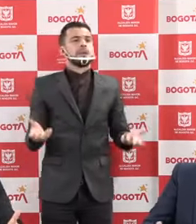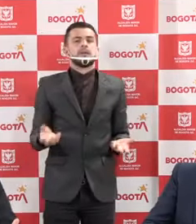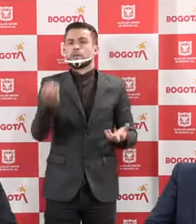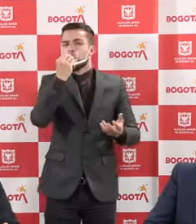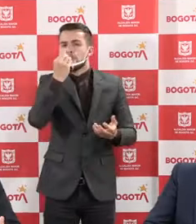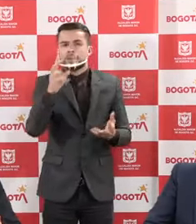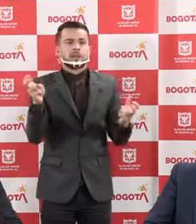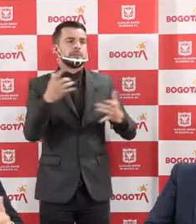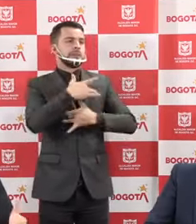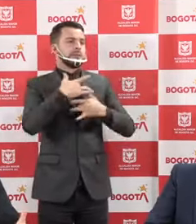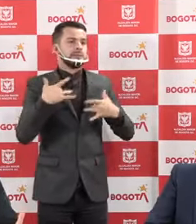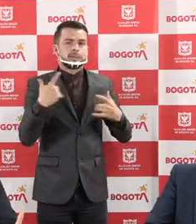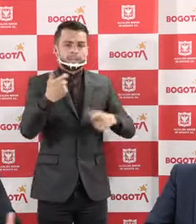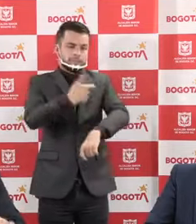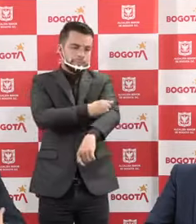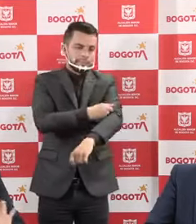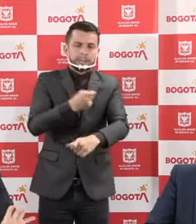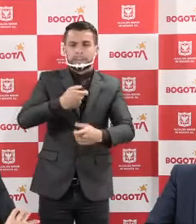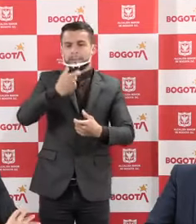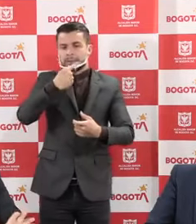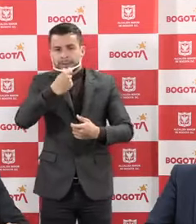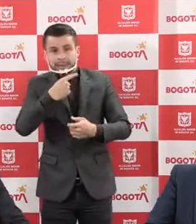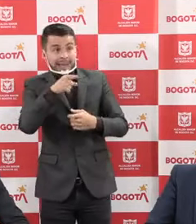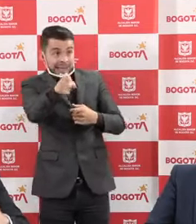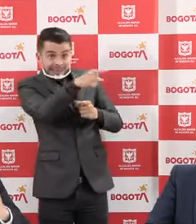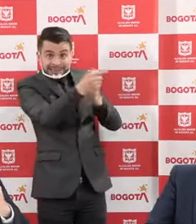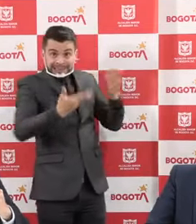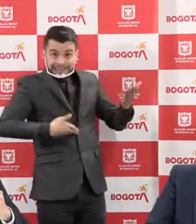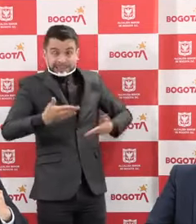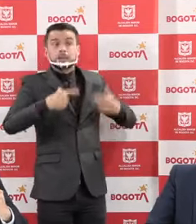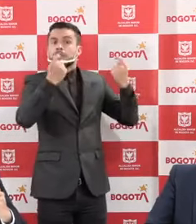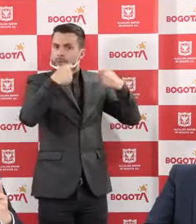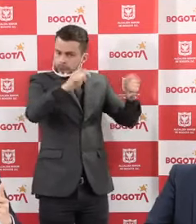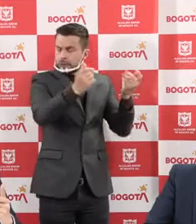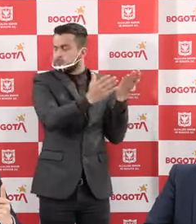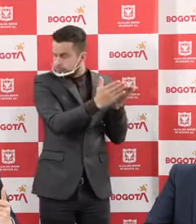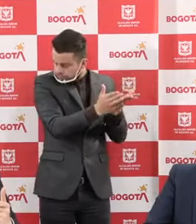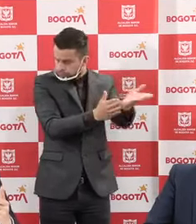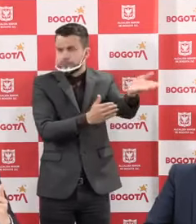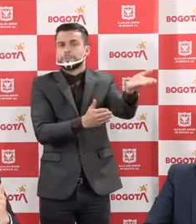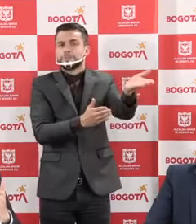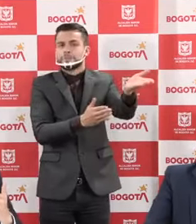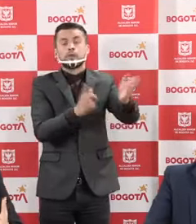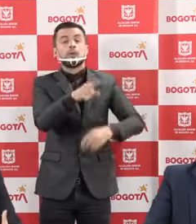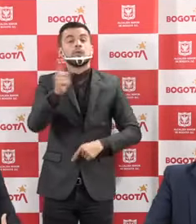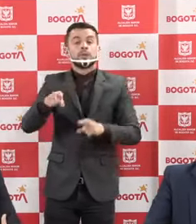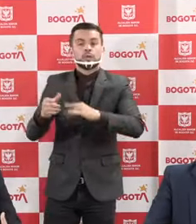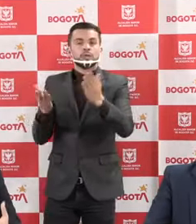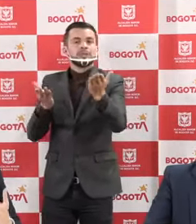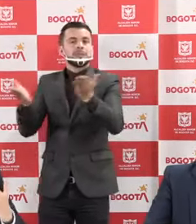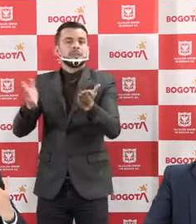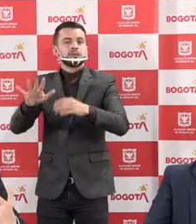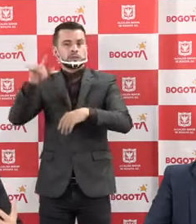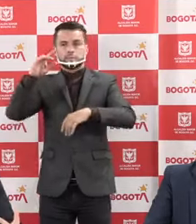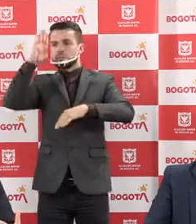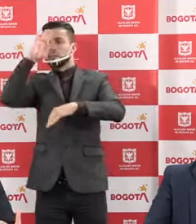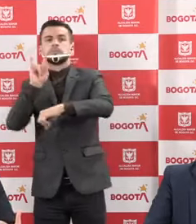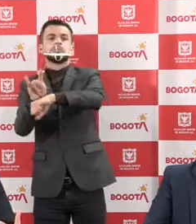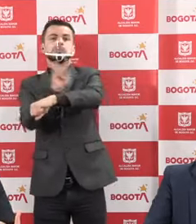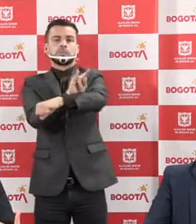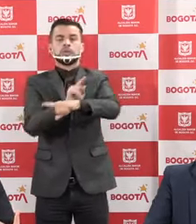alimentos medicamentos esos supermercados siempre podrán funcionar los que trabajan prestando servicios de seguridad de